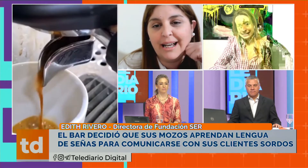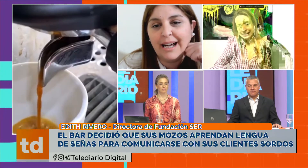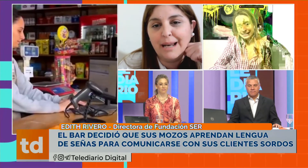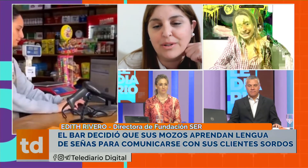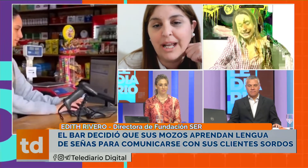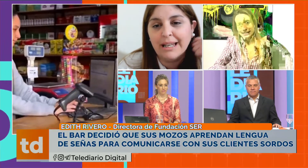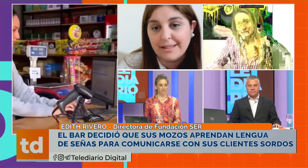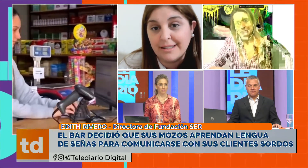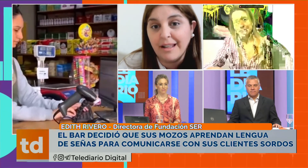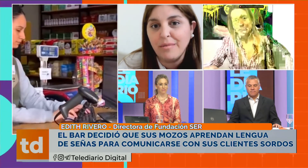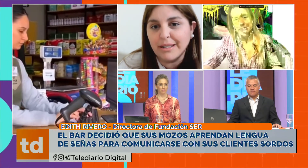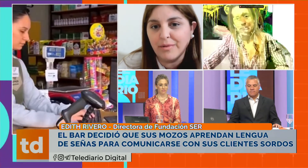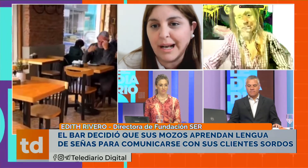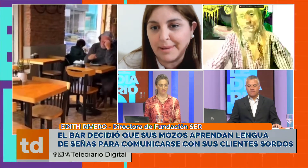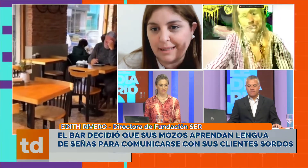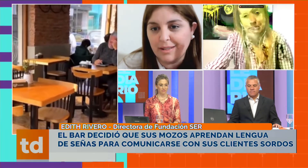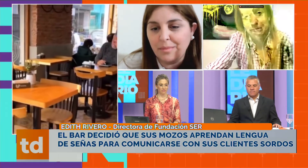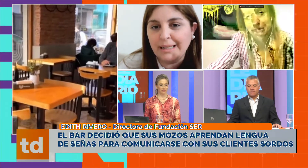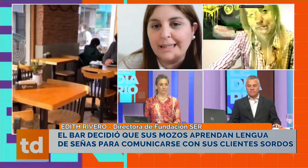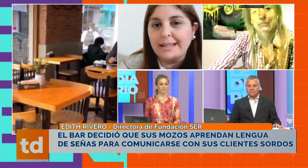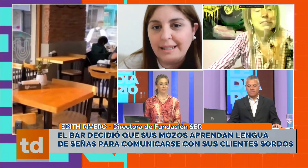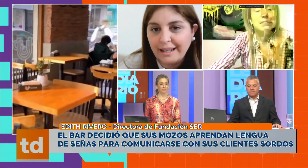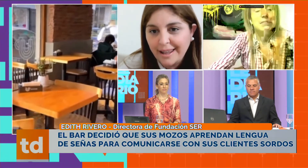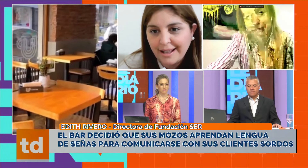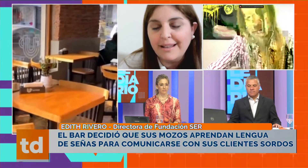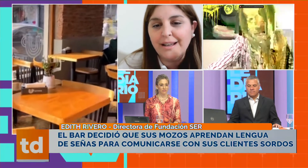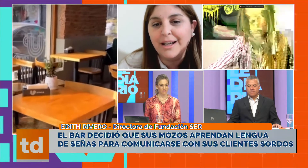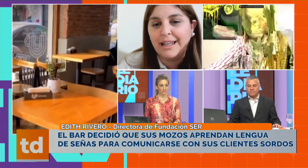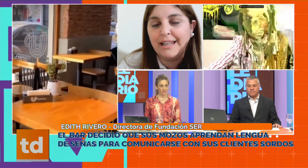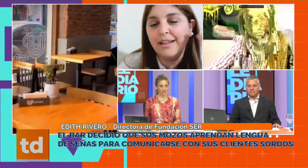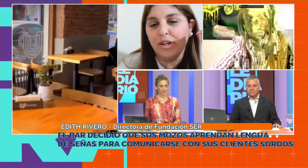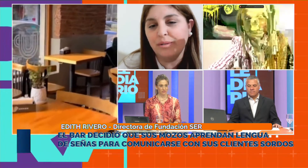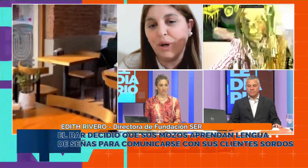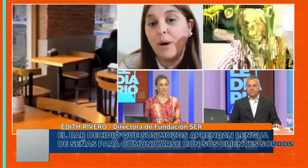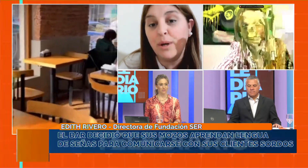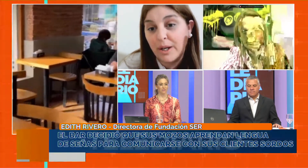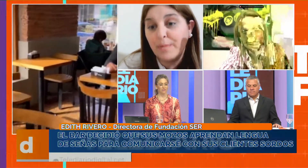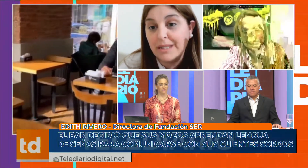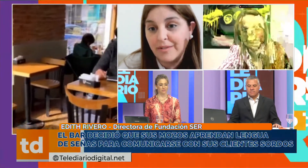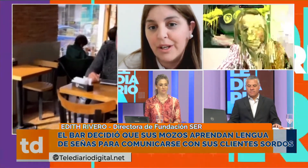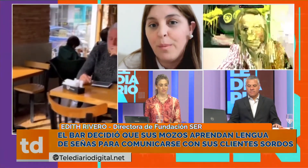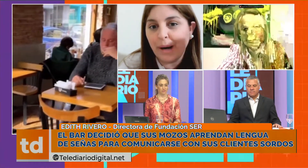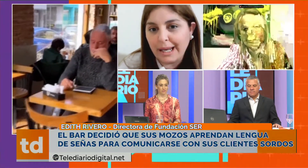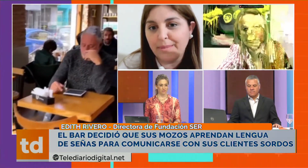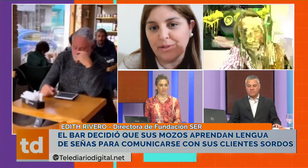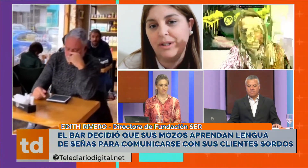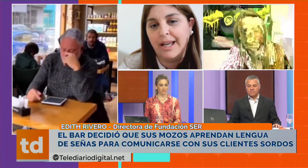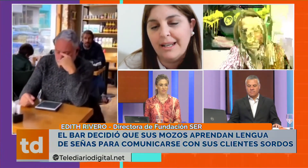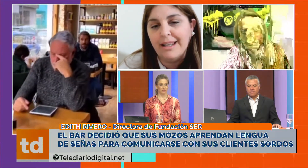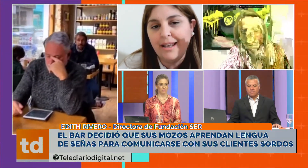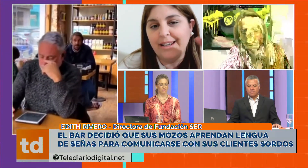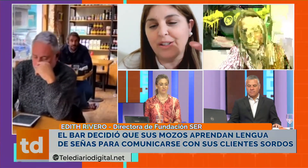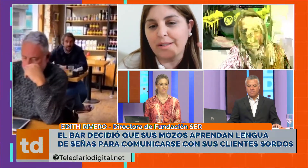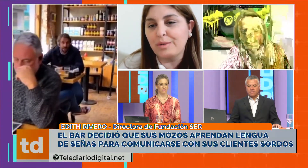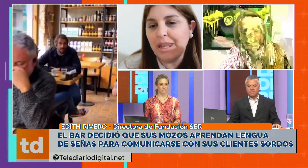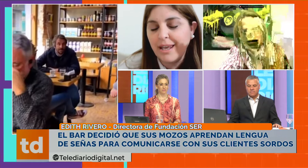al personal. Necesitábamos que tenga una capacitación bastante acelerada y con vocabulario específico para el personal.